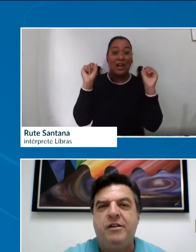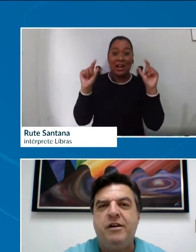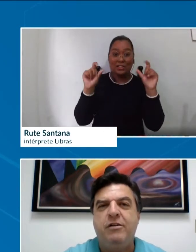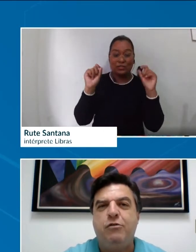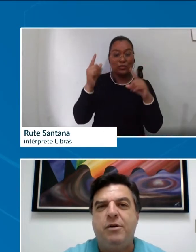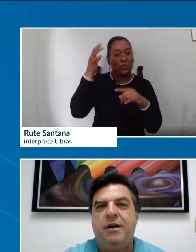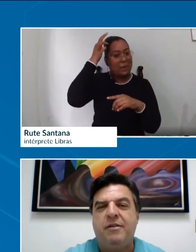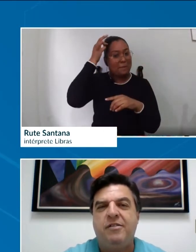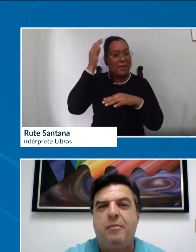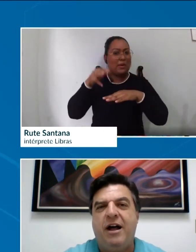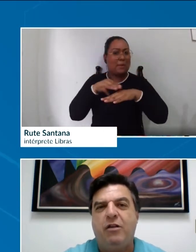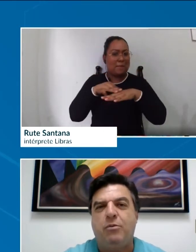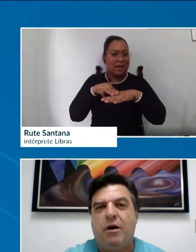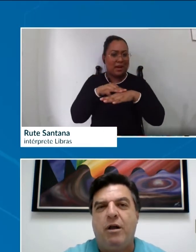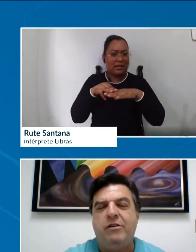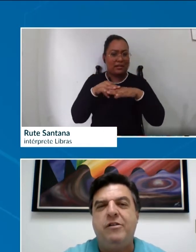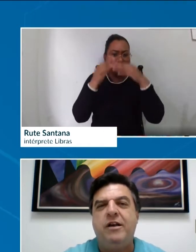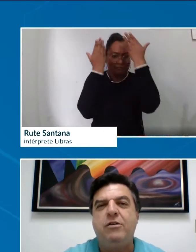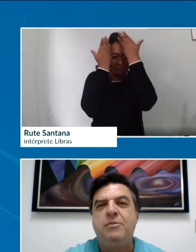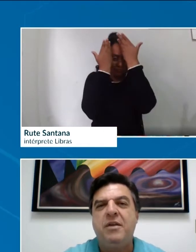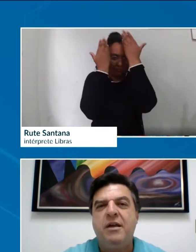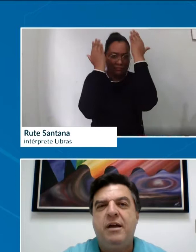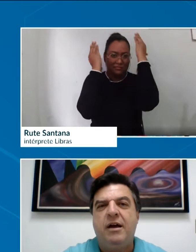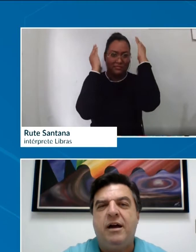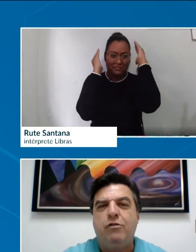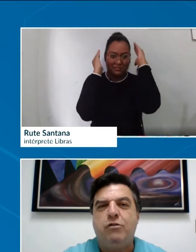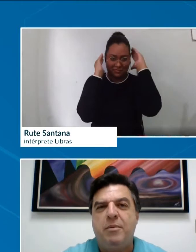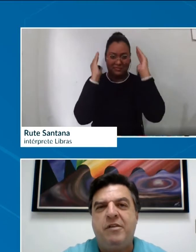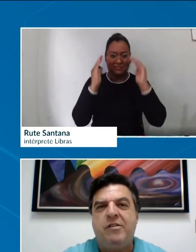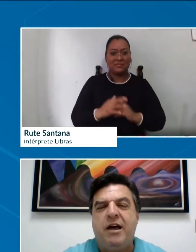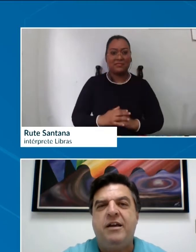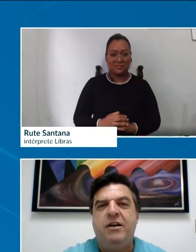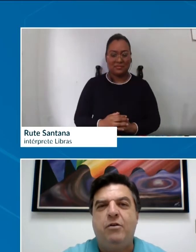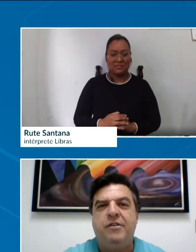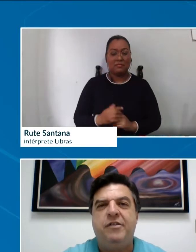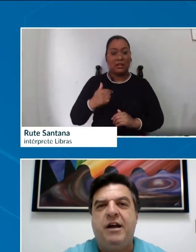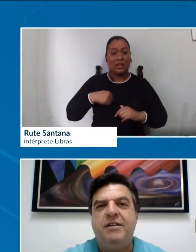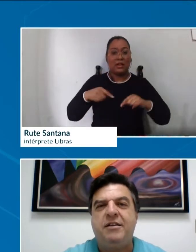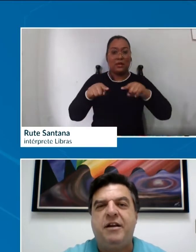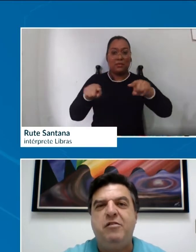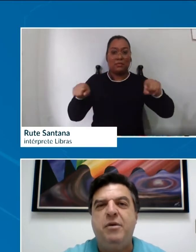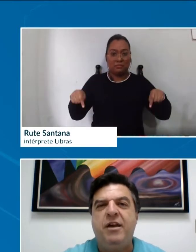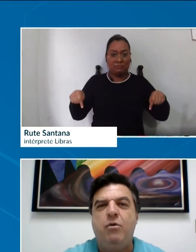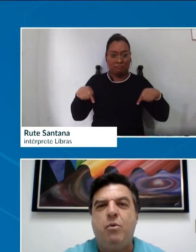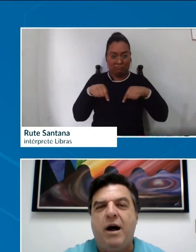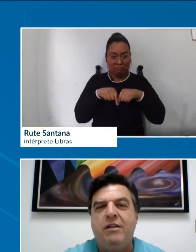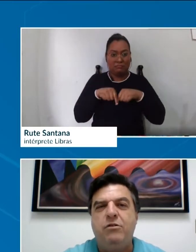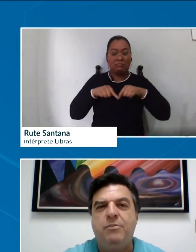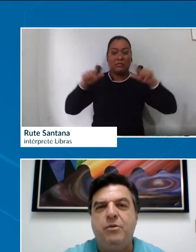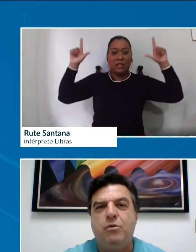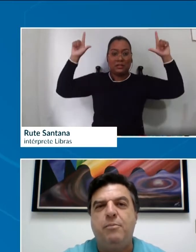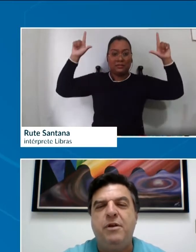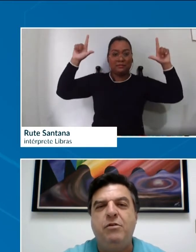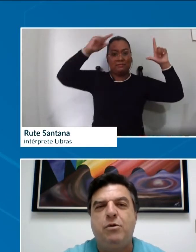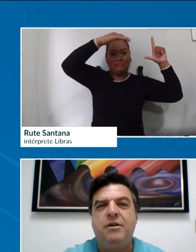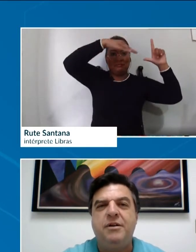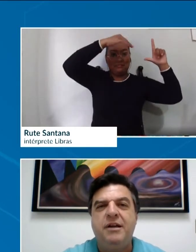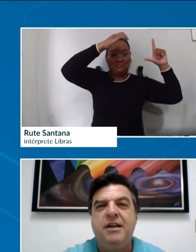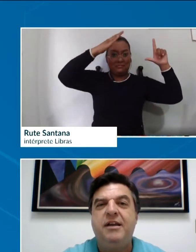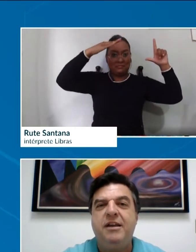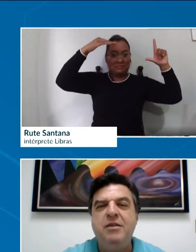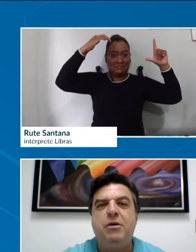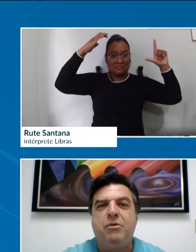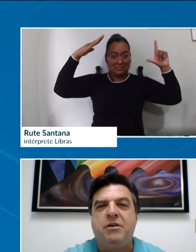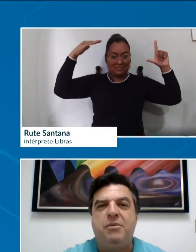cabelos castanhos, separado ao lado esquerdo. Eu estou na minha sala aqui na universidade, atrás de mim há um quadro do